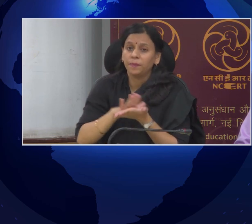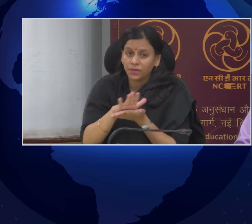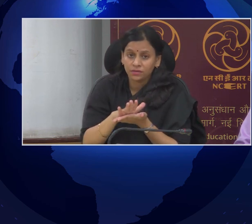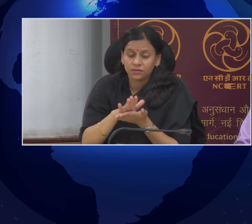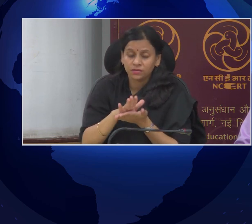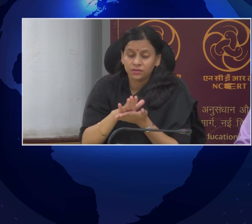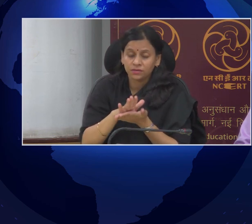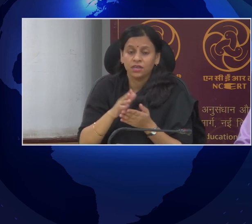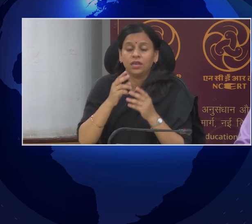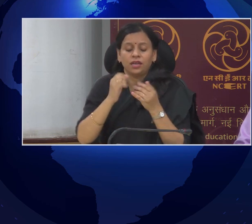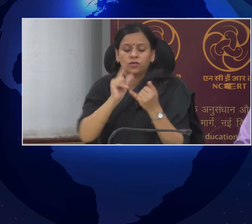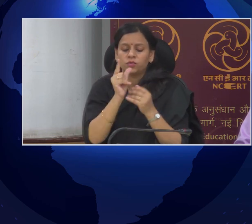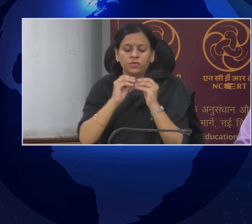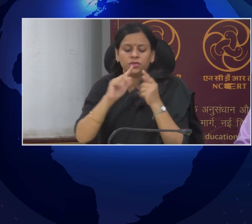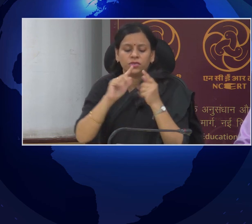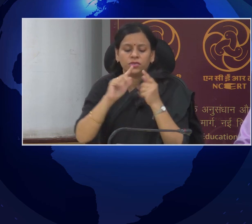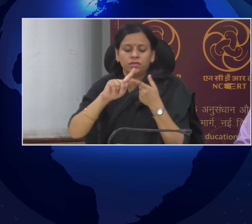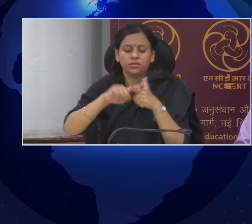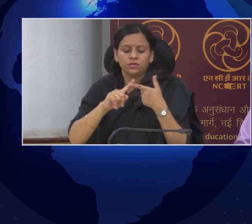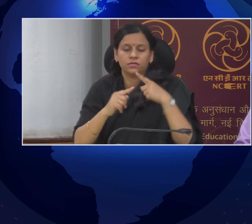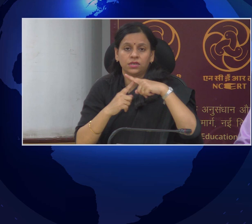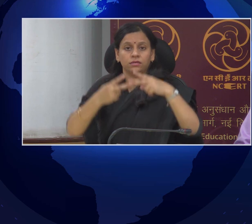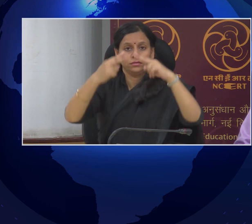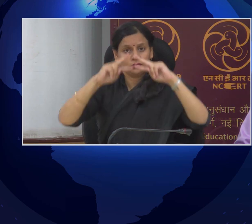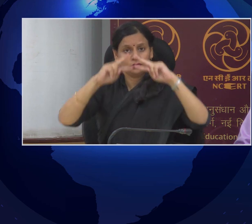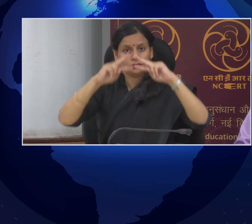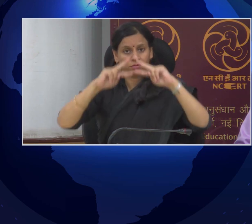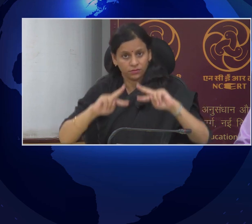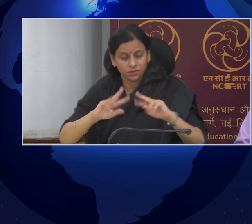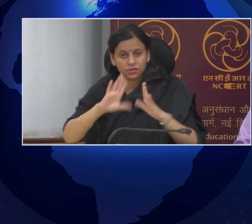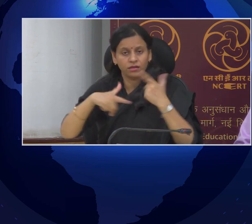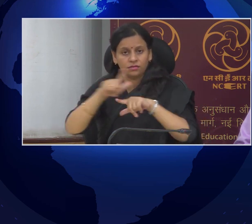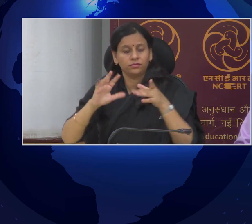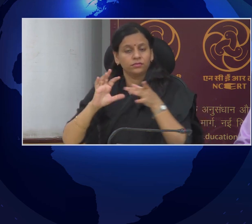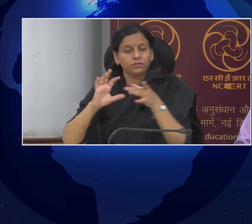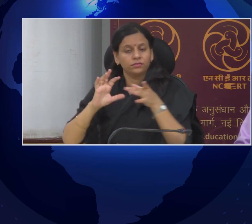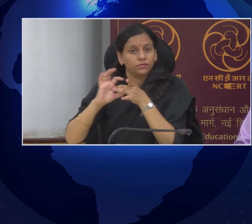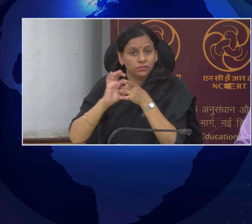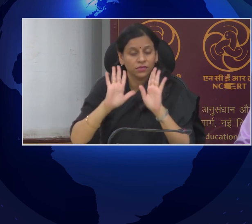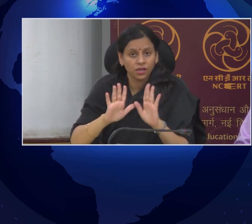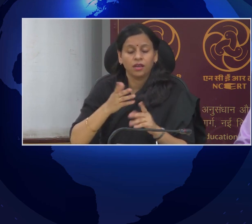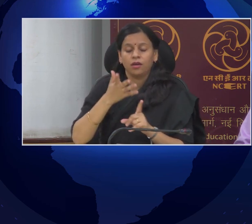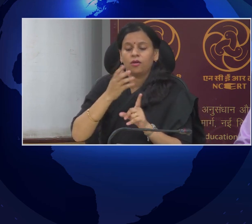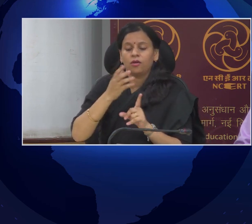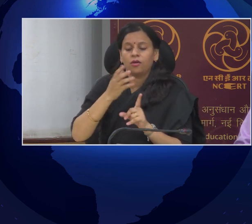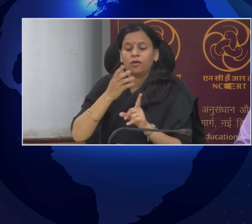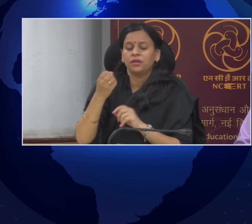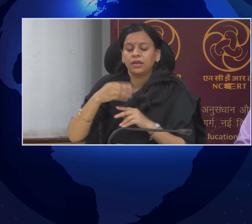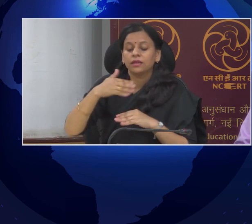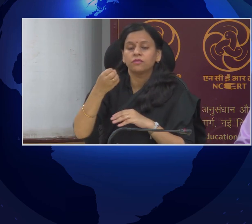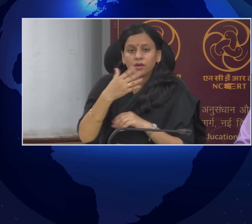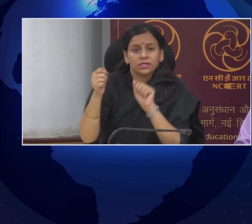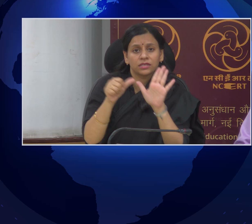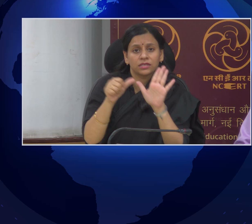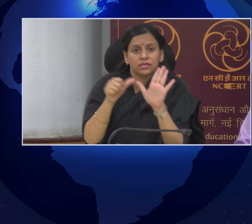हमारे विषय हैं उनको भी हम लोग ट्रांसफॉर्म कर रहे हैं इंडियन साइन लैंग्वेज में और अगले 5-6 महीने में हम लोगों को